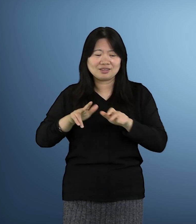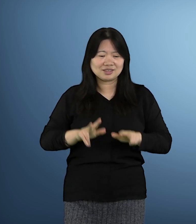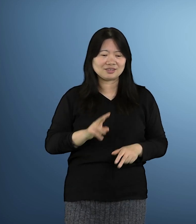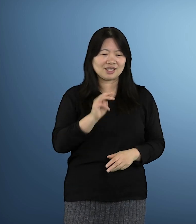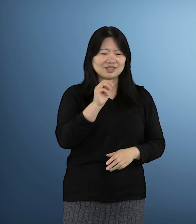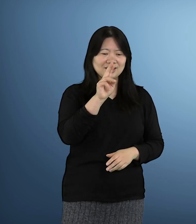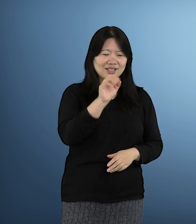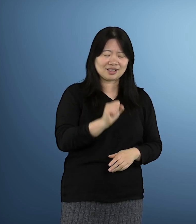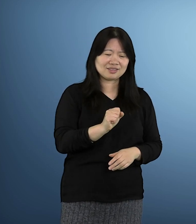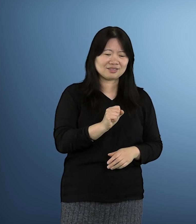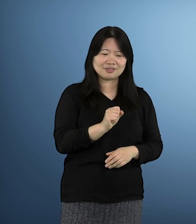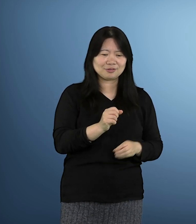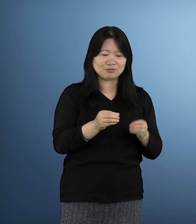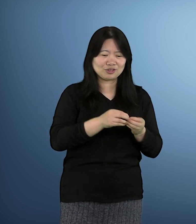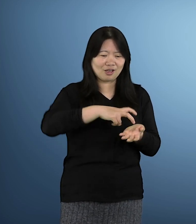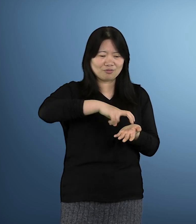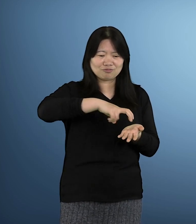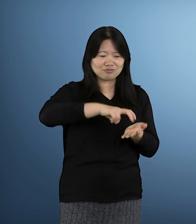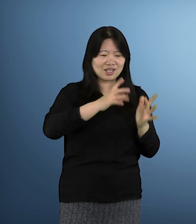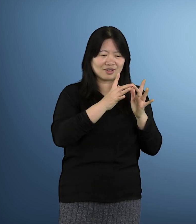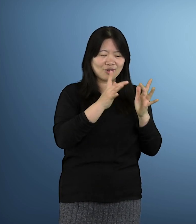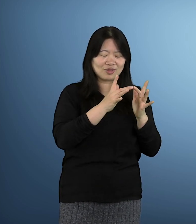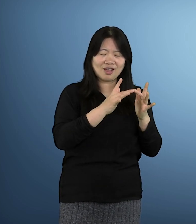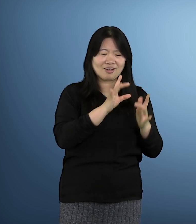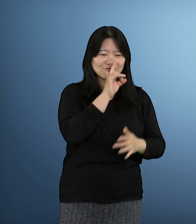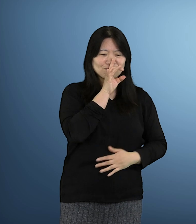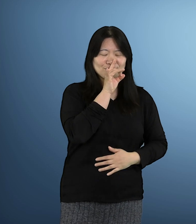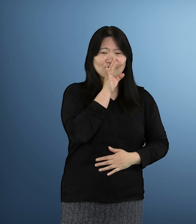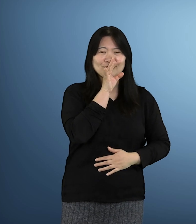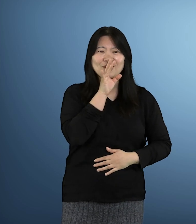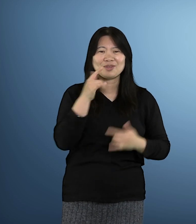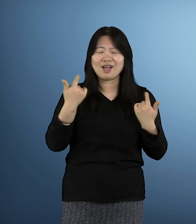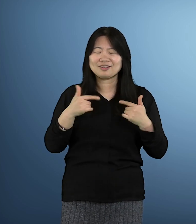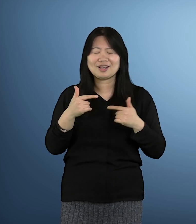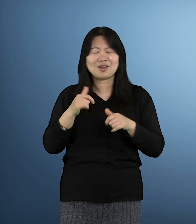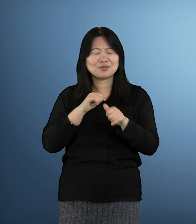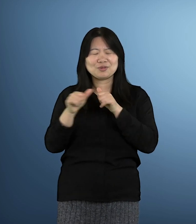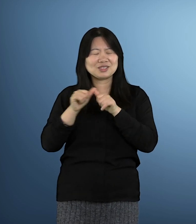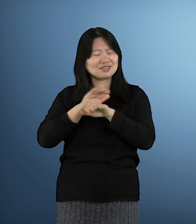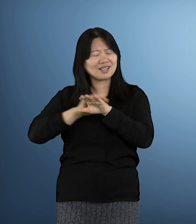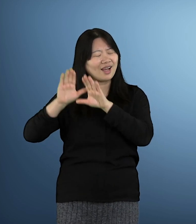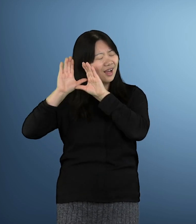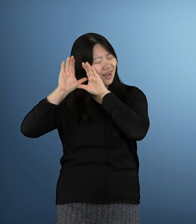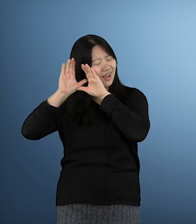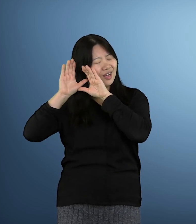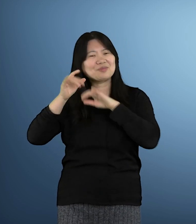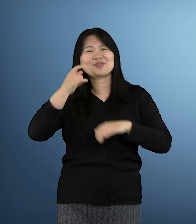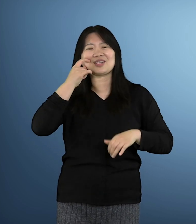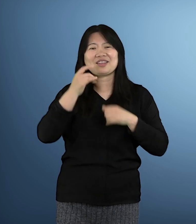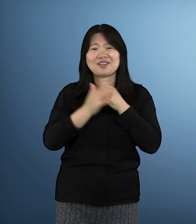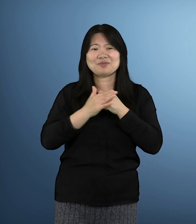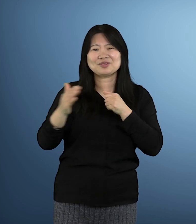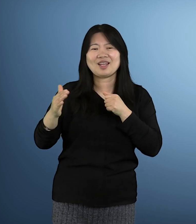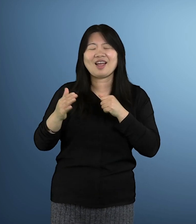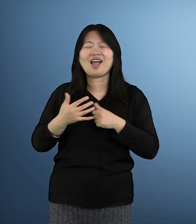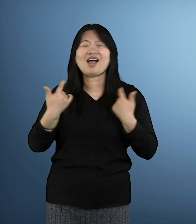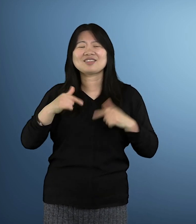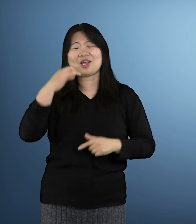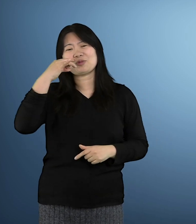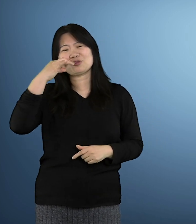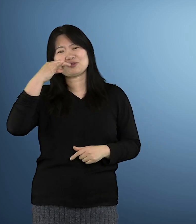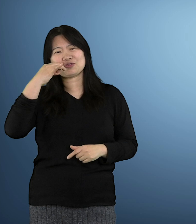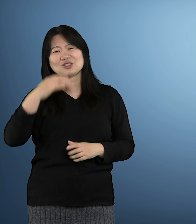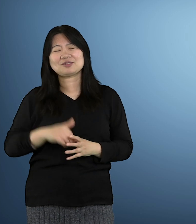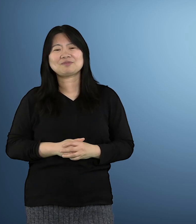SNS가 있었던 시대도 아닐 테고 항상 소식이 실종이 돼요. 그래서 교회들은